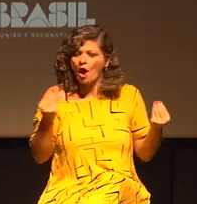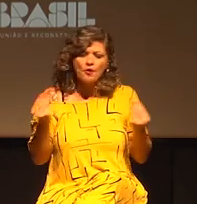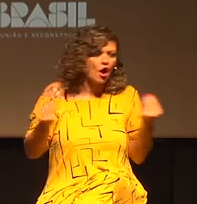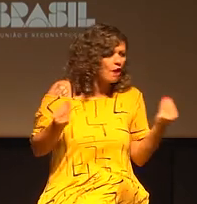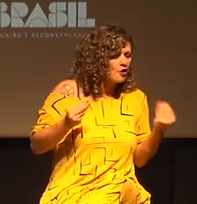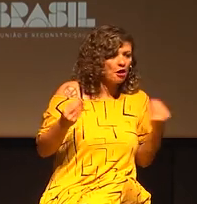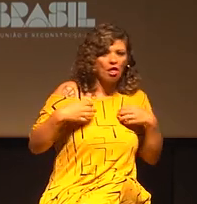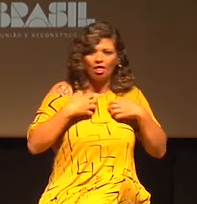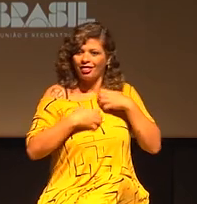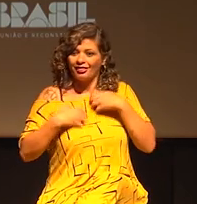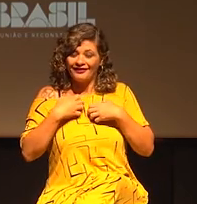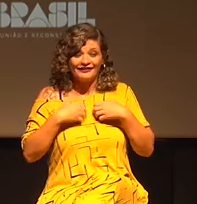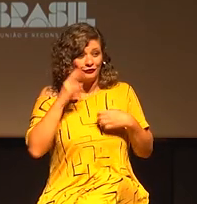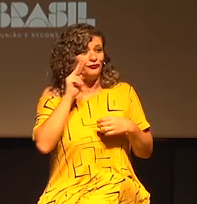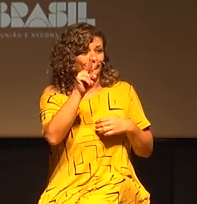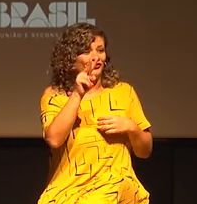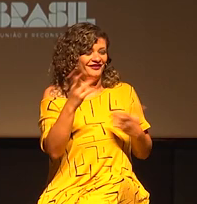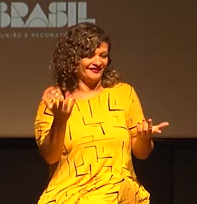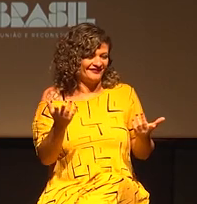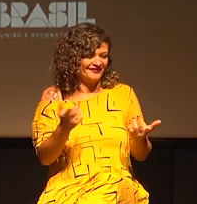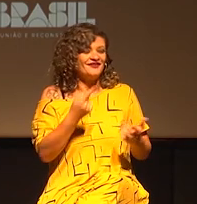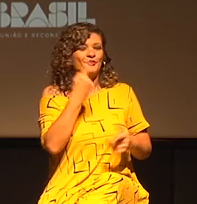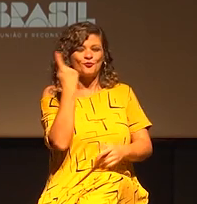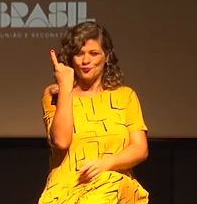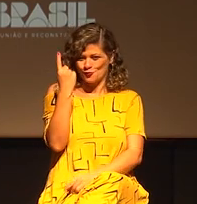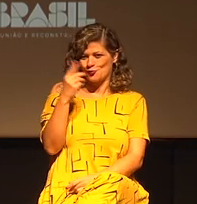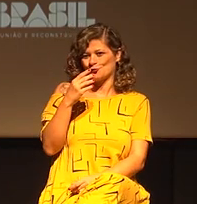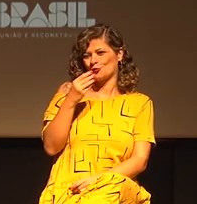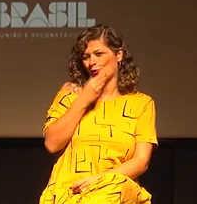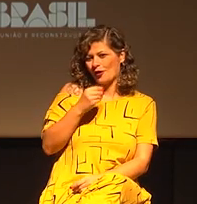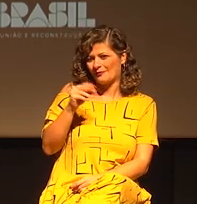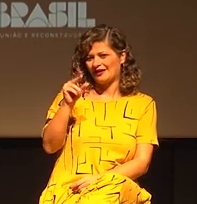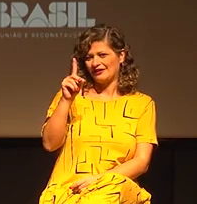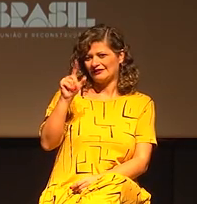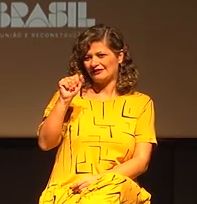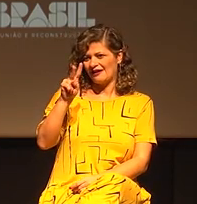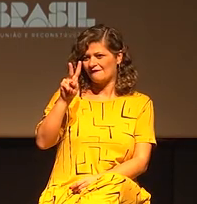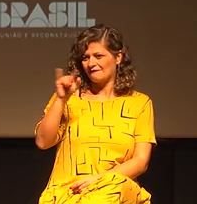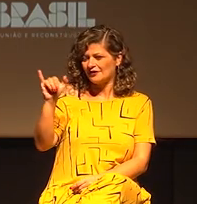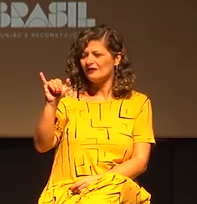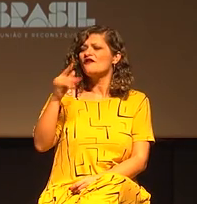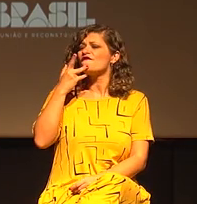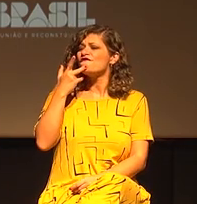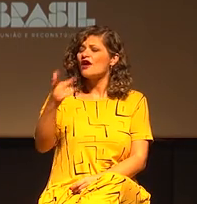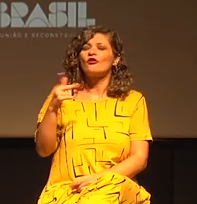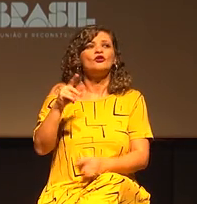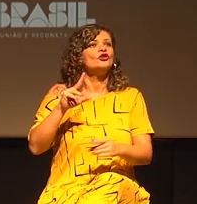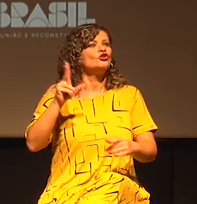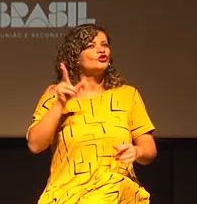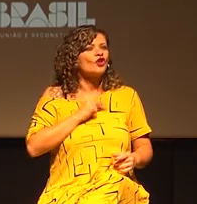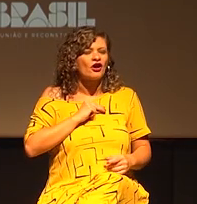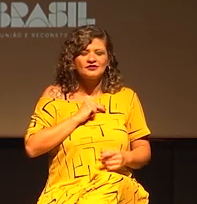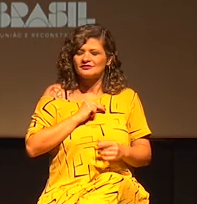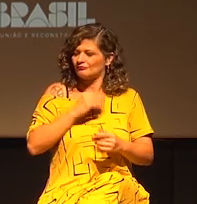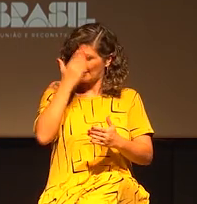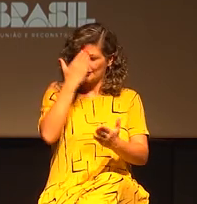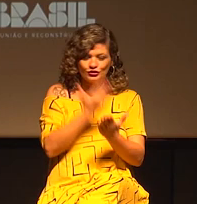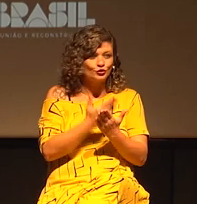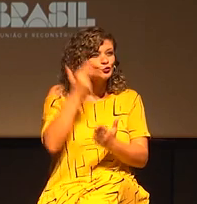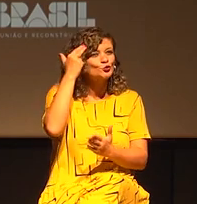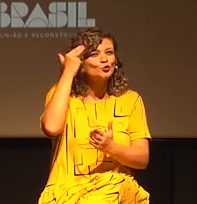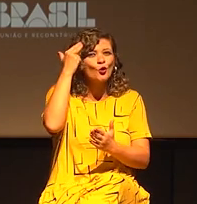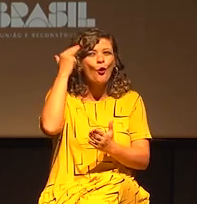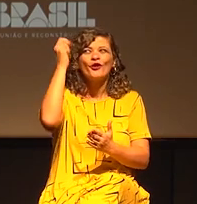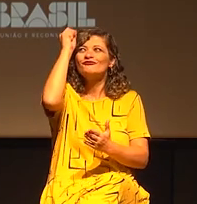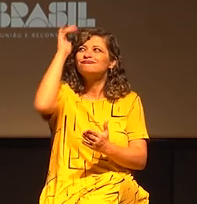mantém sim e e o e uma fala do Davi que é Ah cara nem acredito que eu tô realizando um sonho que foi assim a como